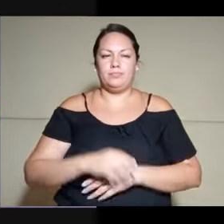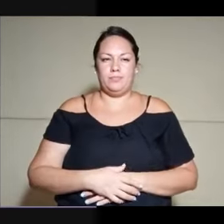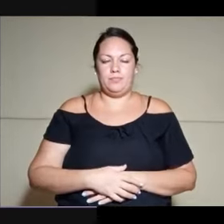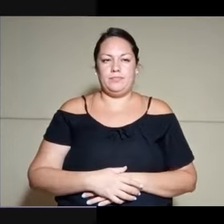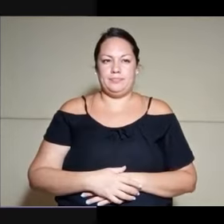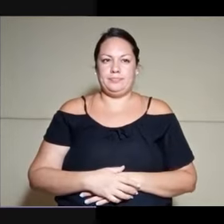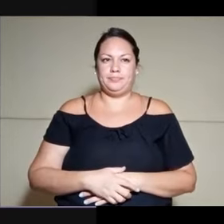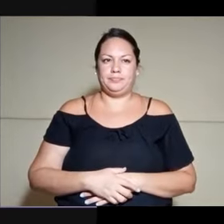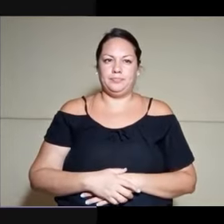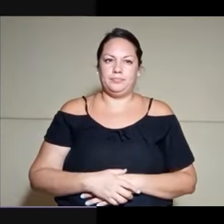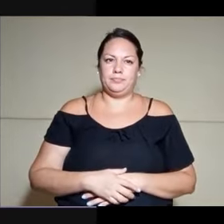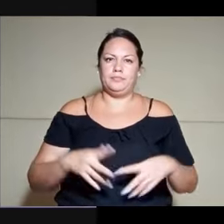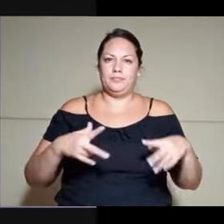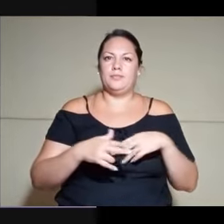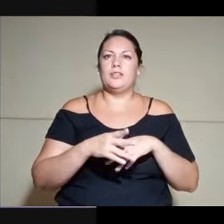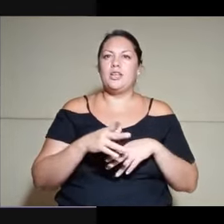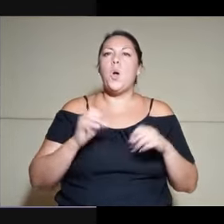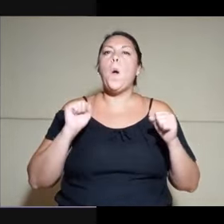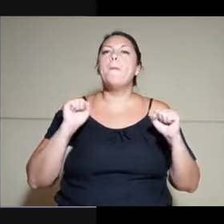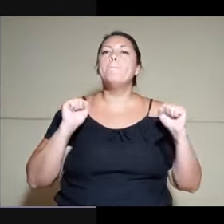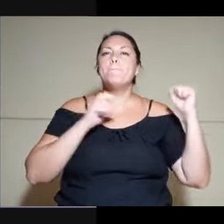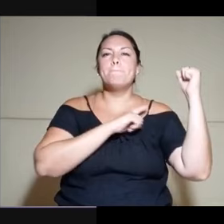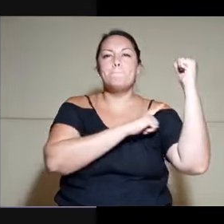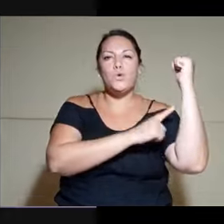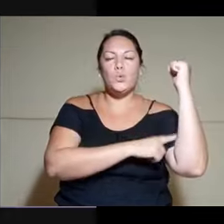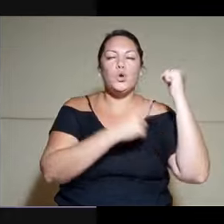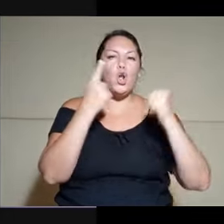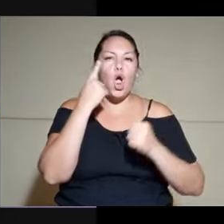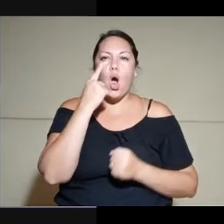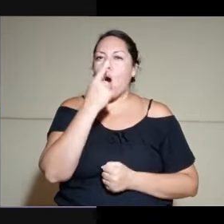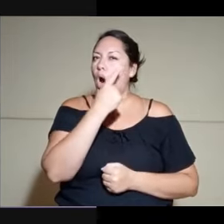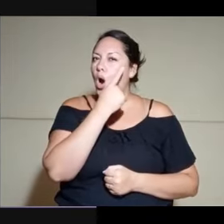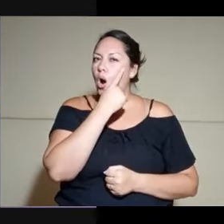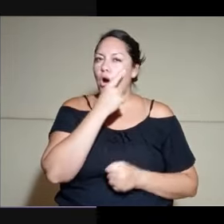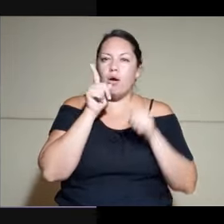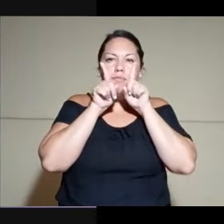la nariz, sino hacia el otro lado. Ese movimiento de los ojos lo permite el sexto par.